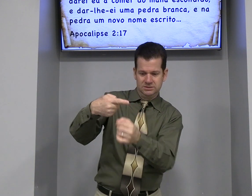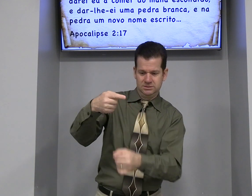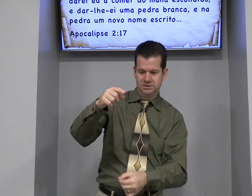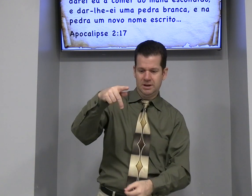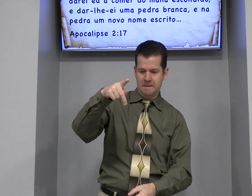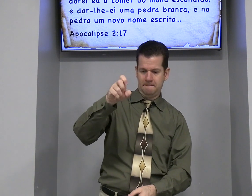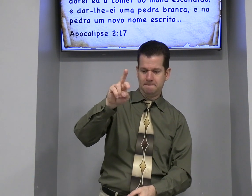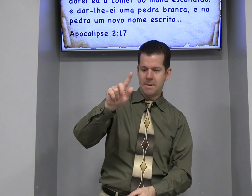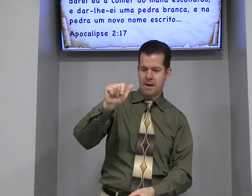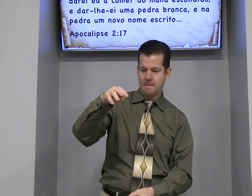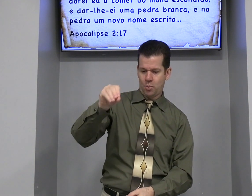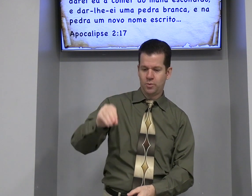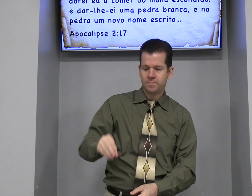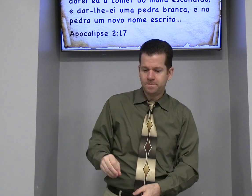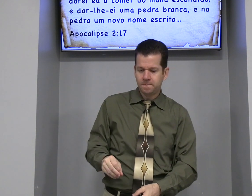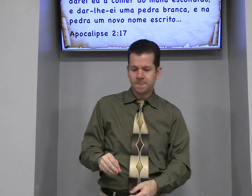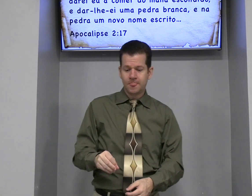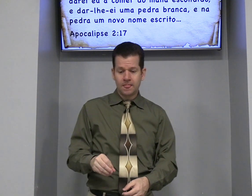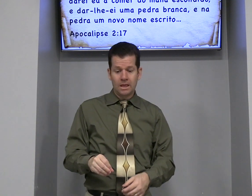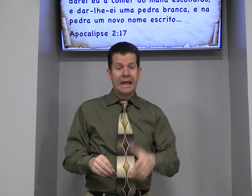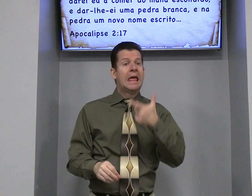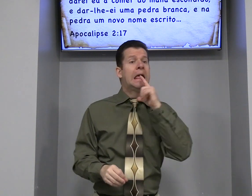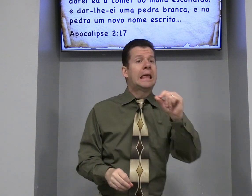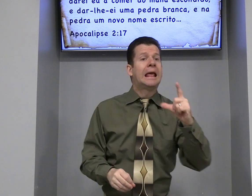Vamos continuar essa igreja em Pérgamo.